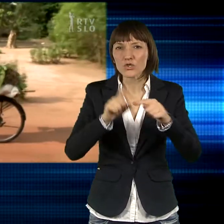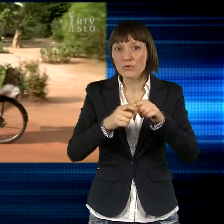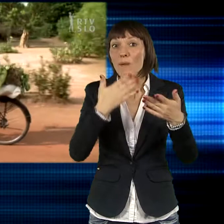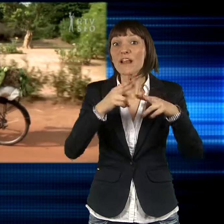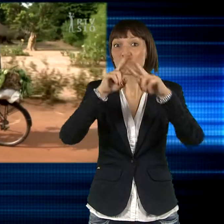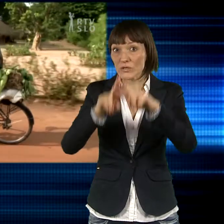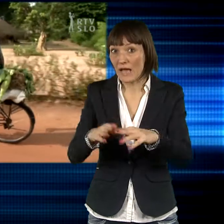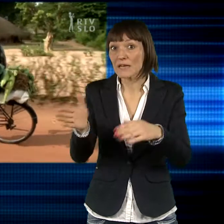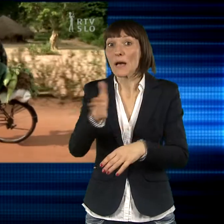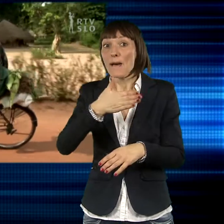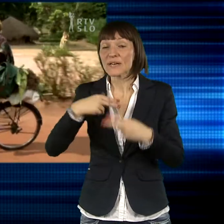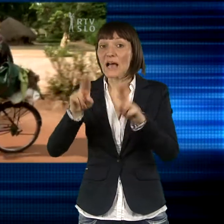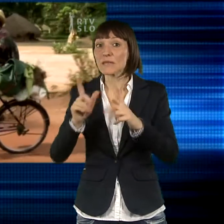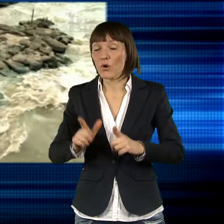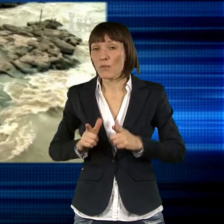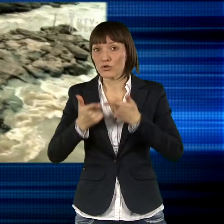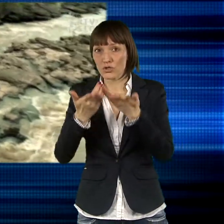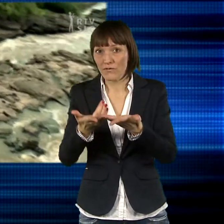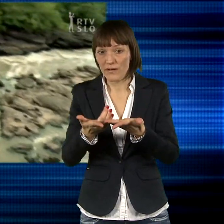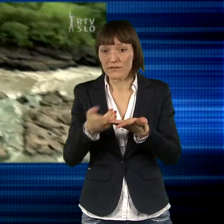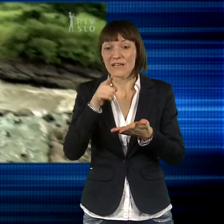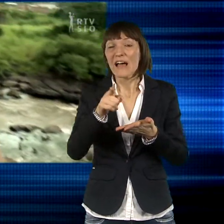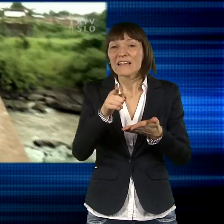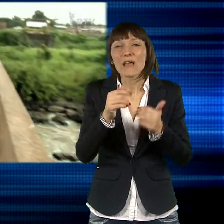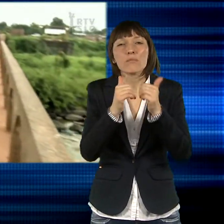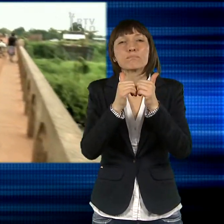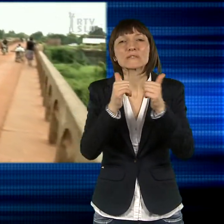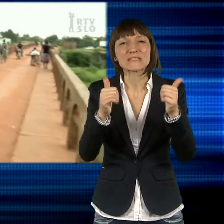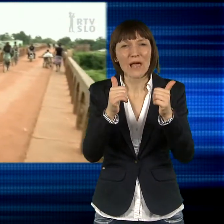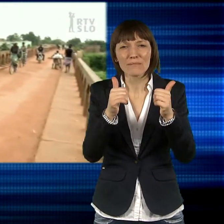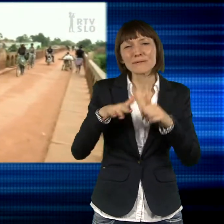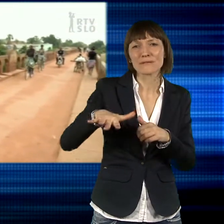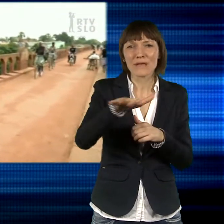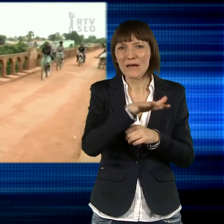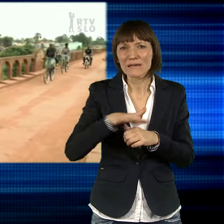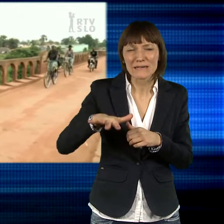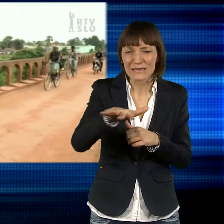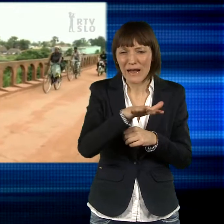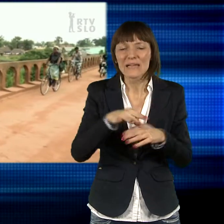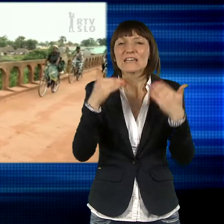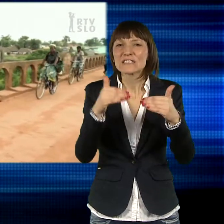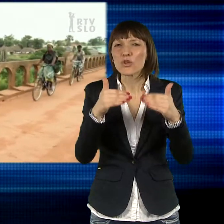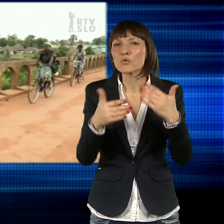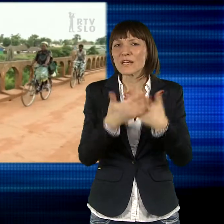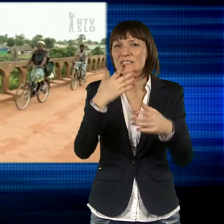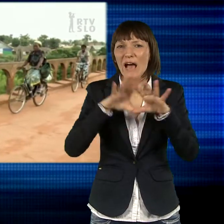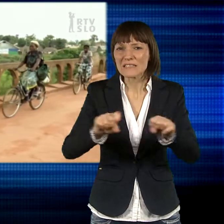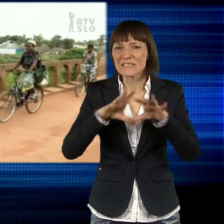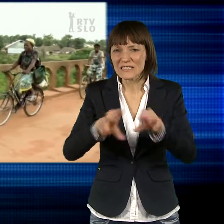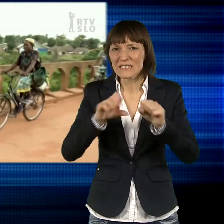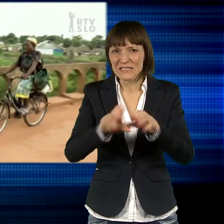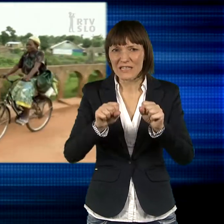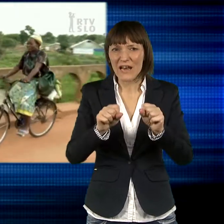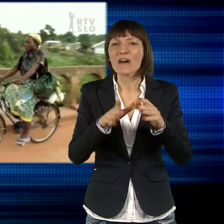brez katerih drugod, recimo pri nas, ne moremo živeti. Zlata, diamantov ali kasiterita in koltana, ki sta nujna za